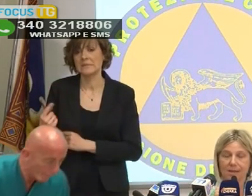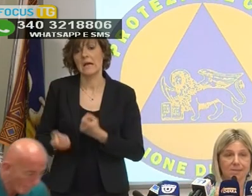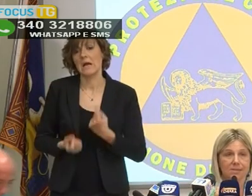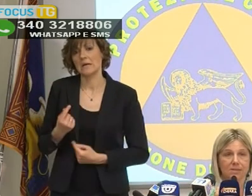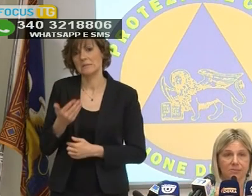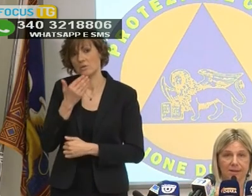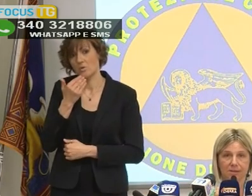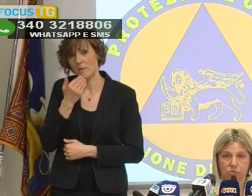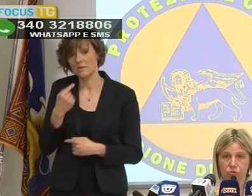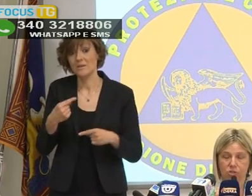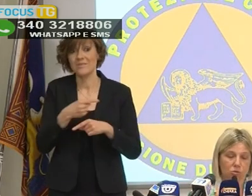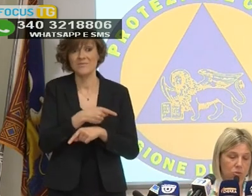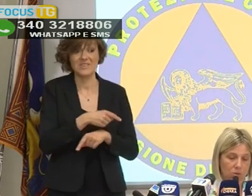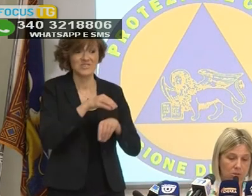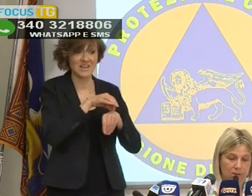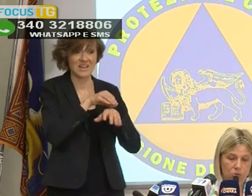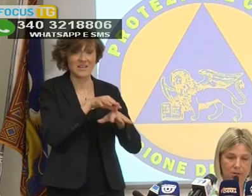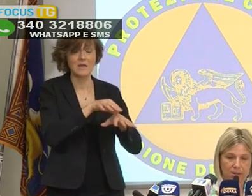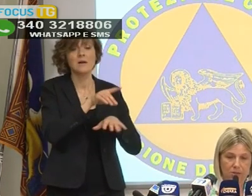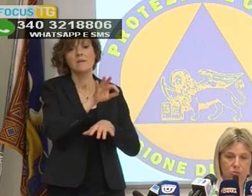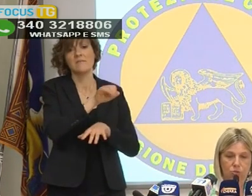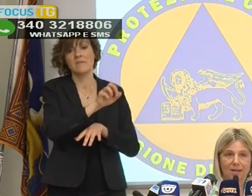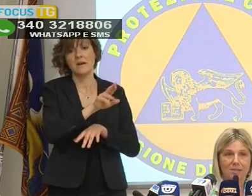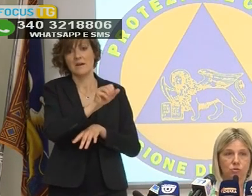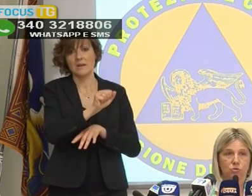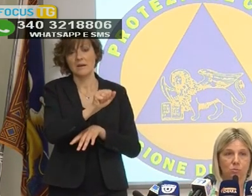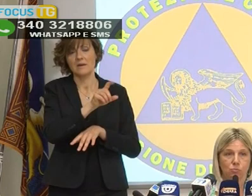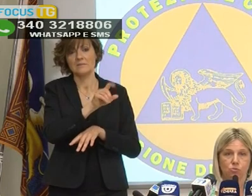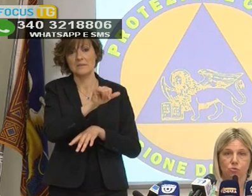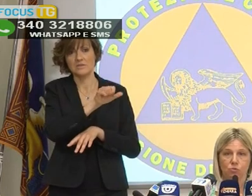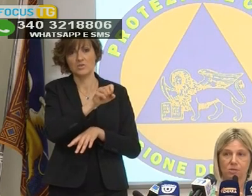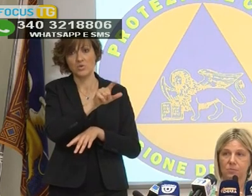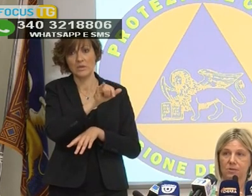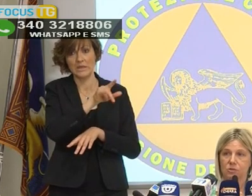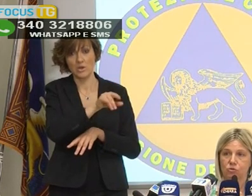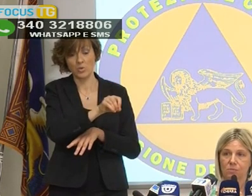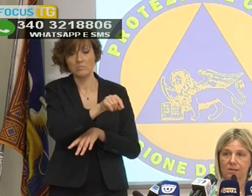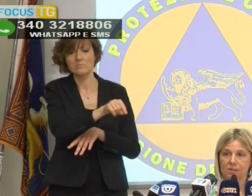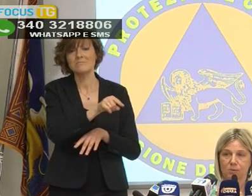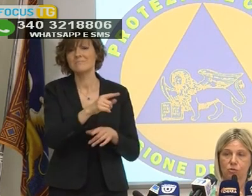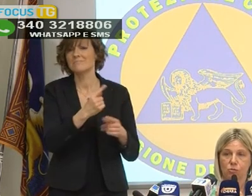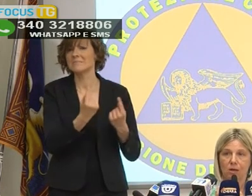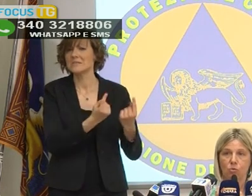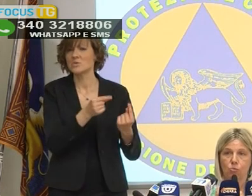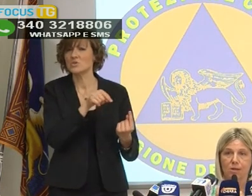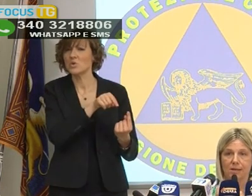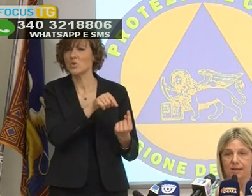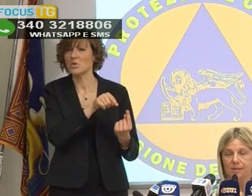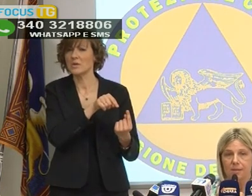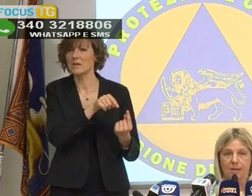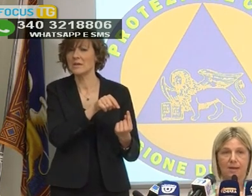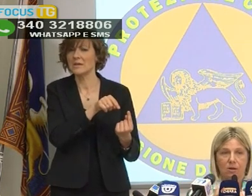il cluster di Farra di Soligo. Allora, in questo caso, appunto, voi sapete, insomma, rispetto a